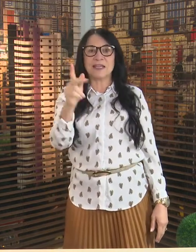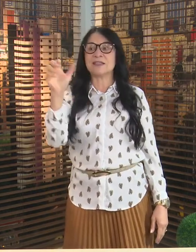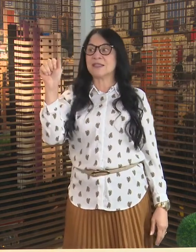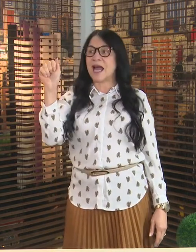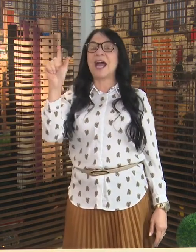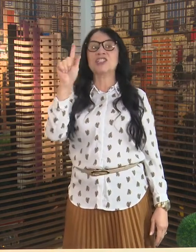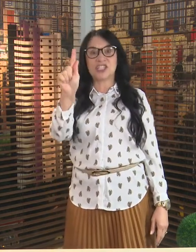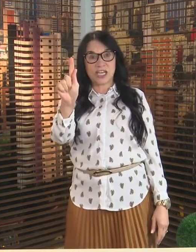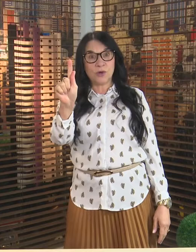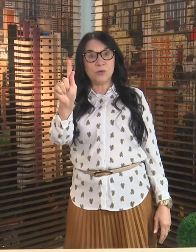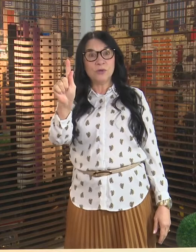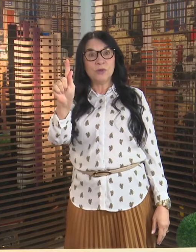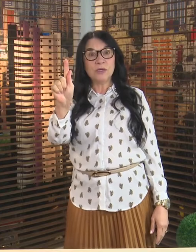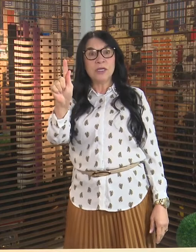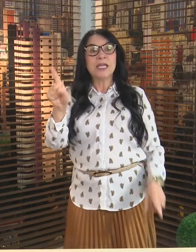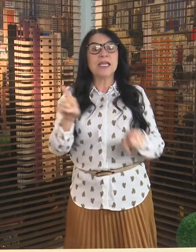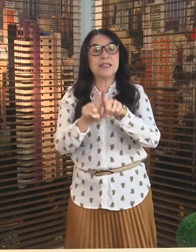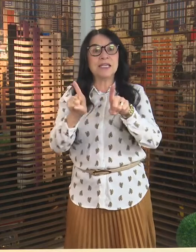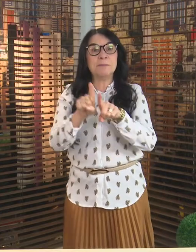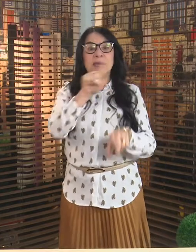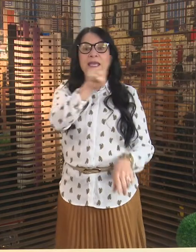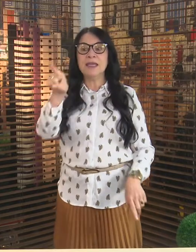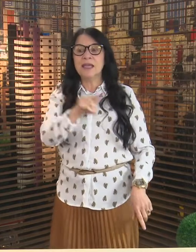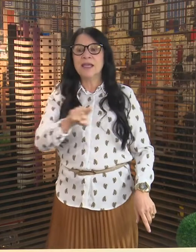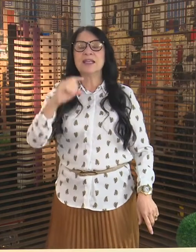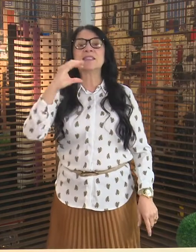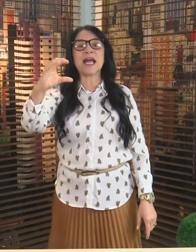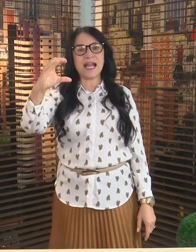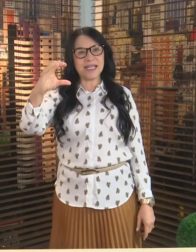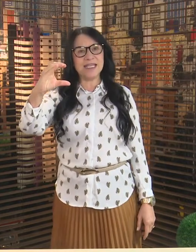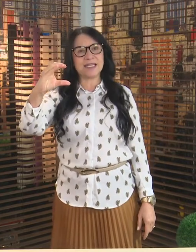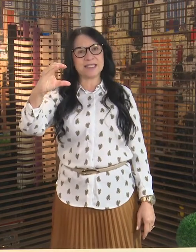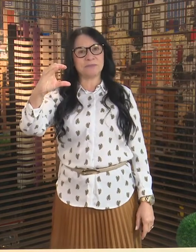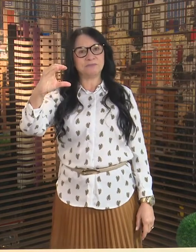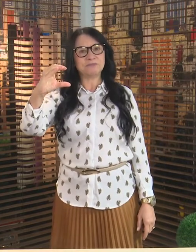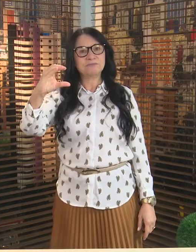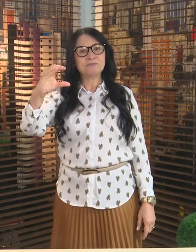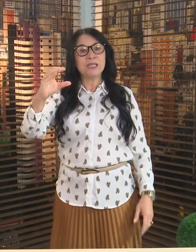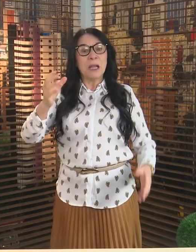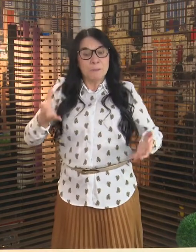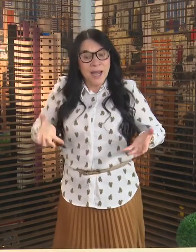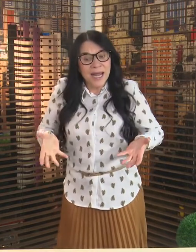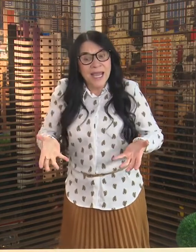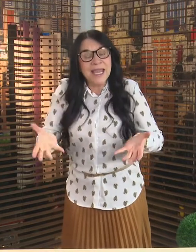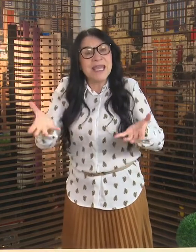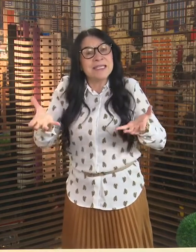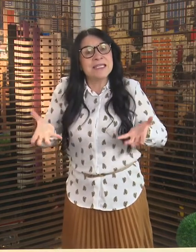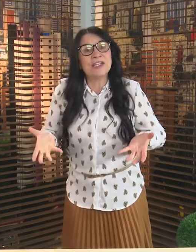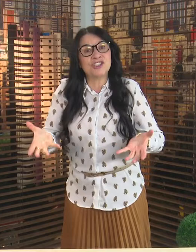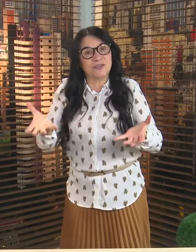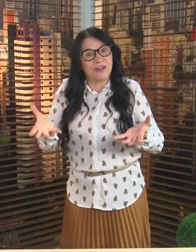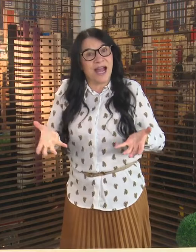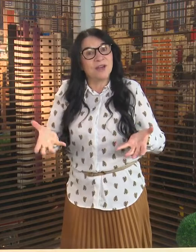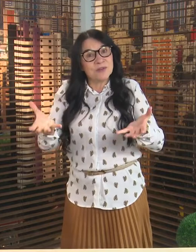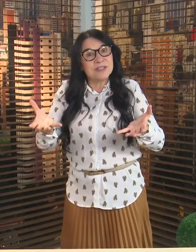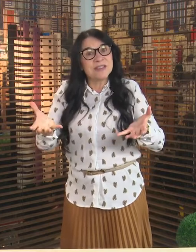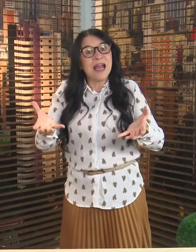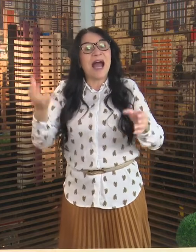profetas Ageu e também Zacarias para incentivá-los